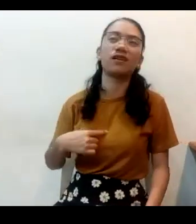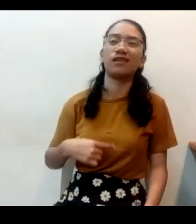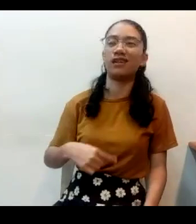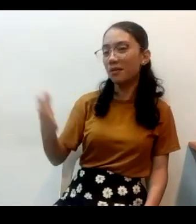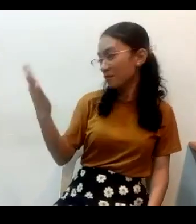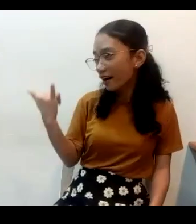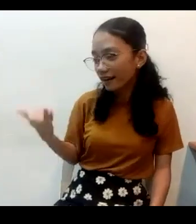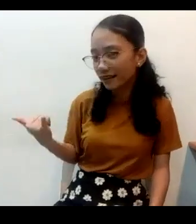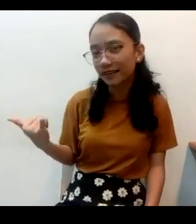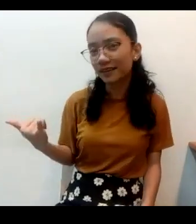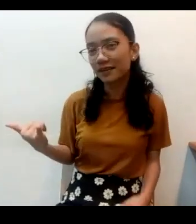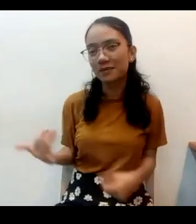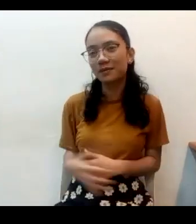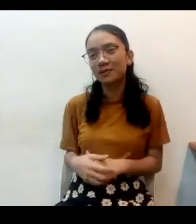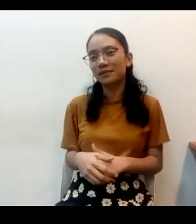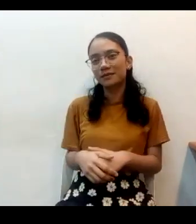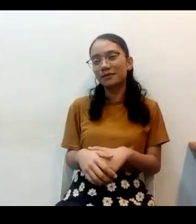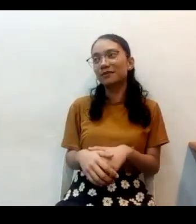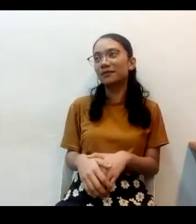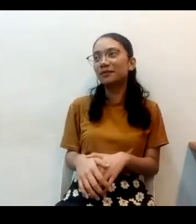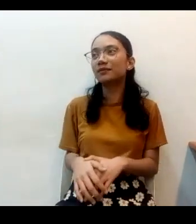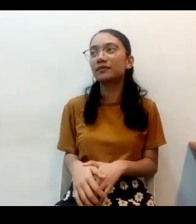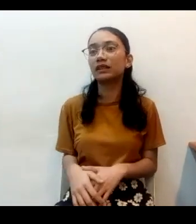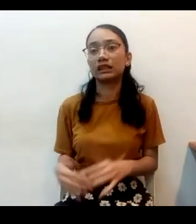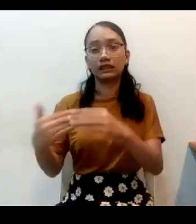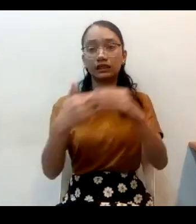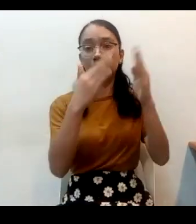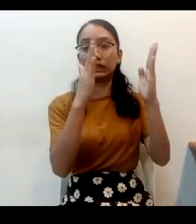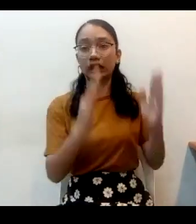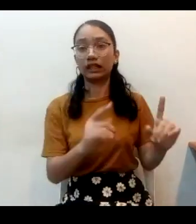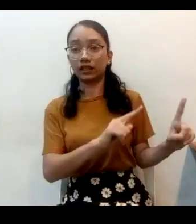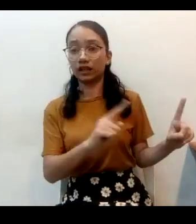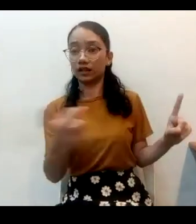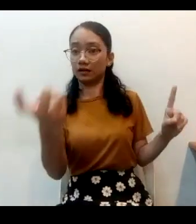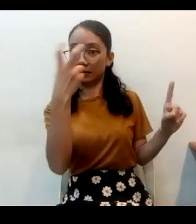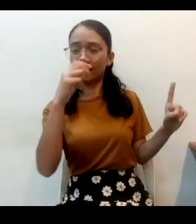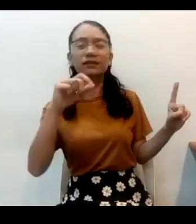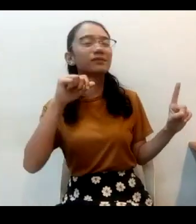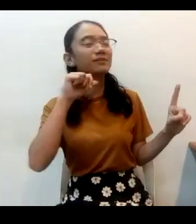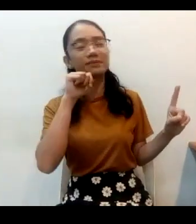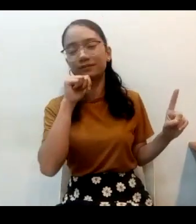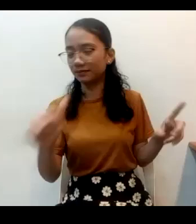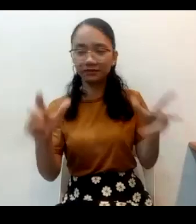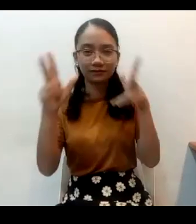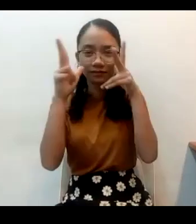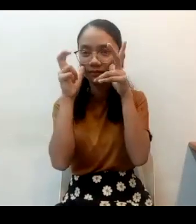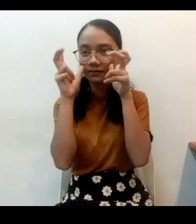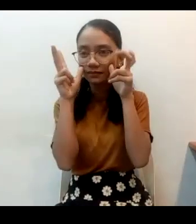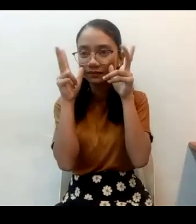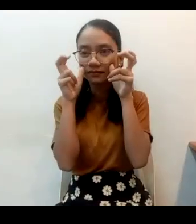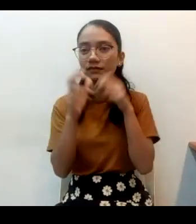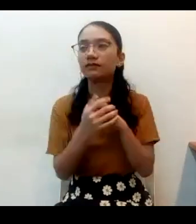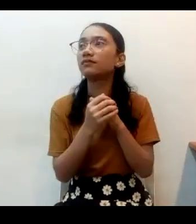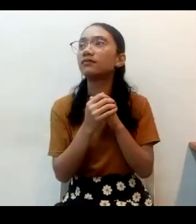Bakit mo ako tinuturuan? So this leader doesn't listen. Kaya yung bulag na taga-akay po na yun, ay Then hindi po makikinig.